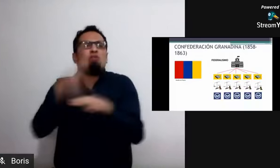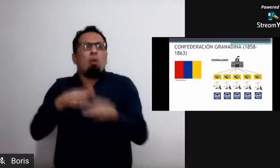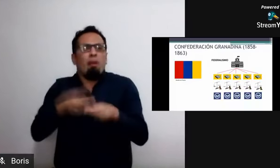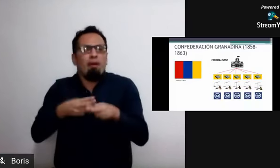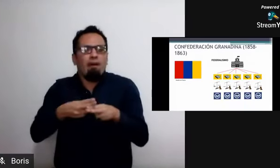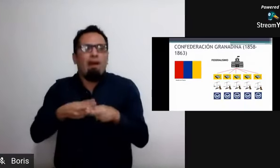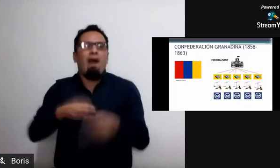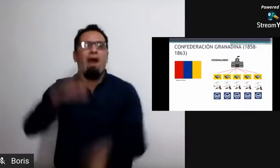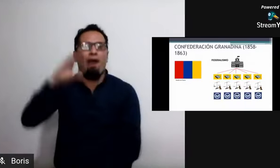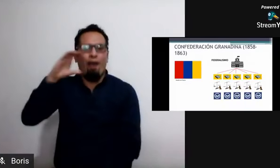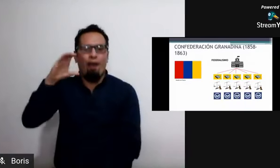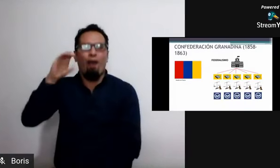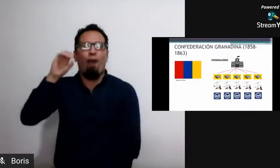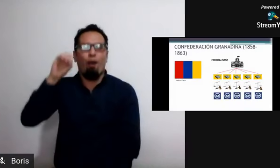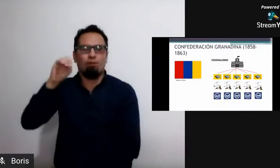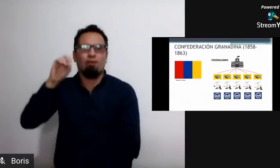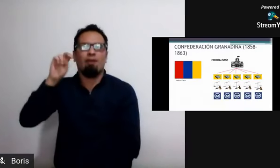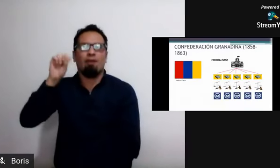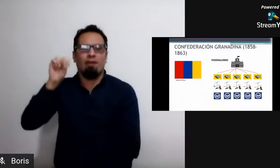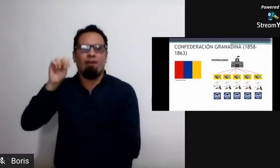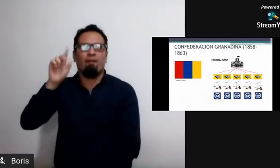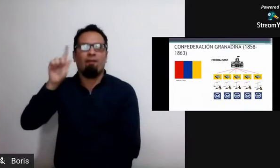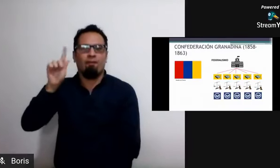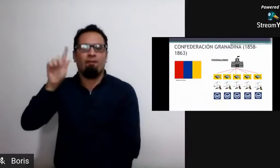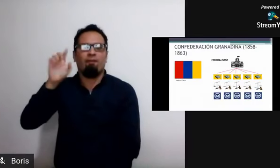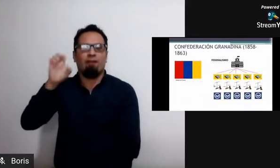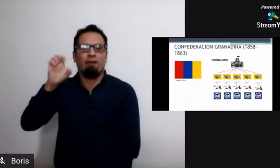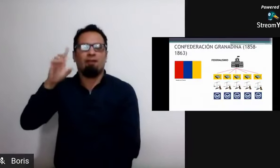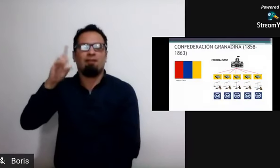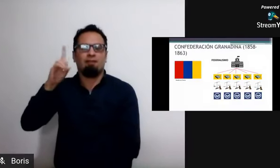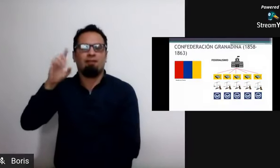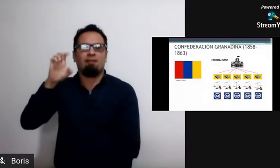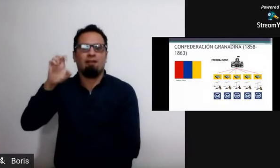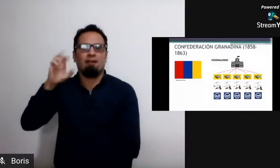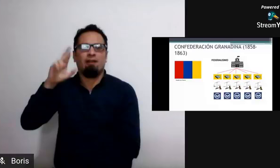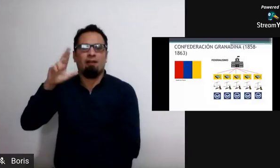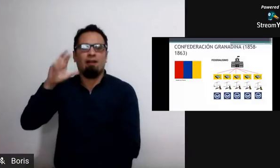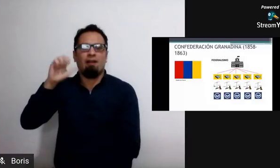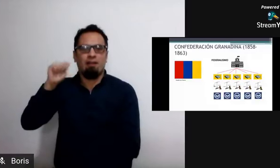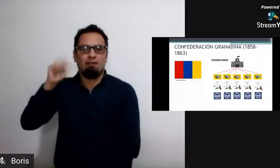Y entonces a ese país se le llamó